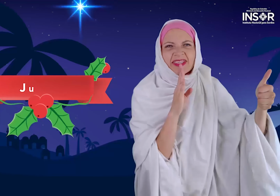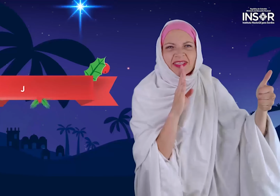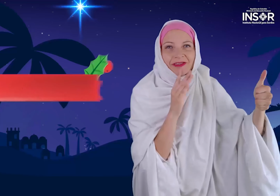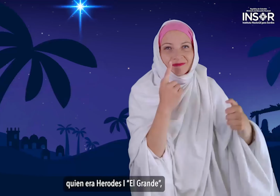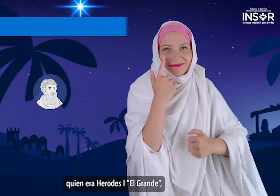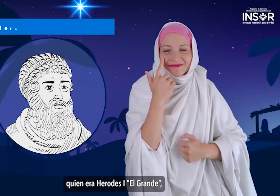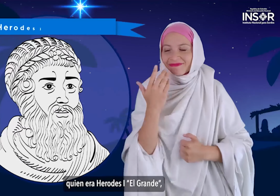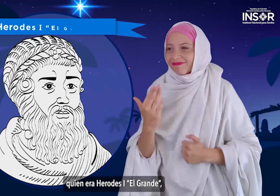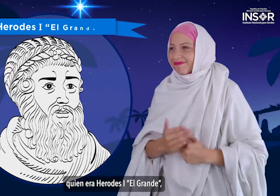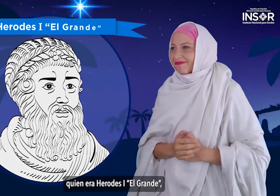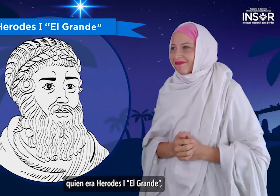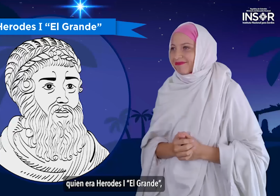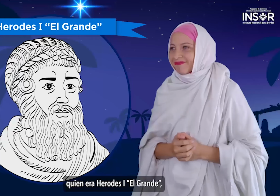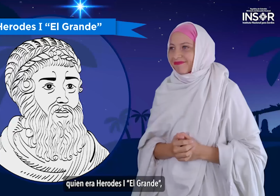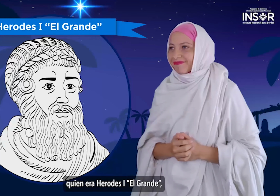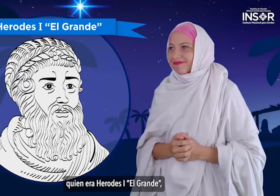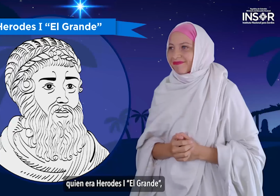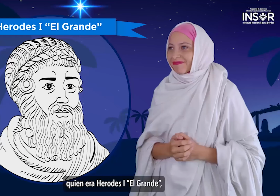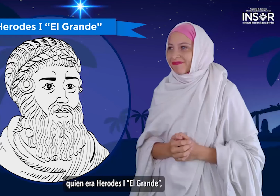¿Quién era Herodes I el Grande?